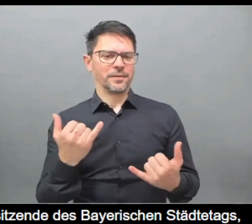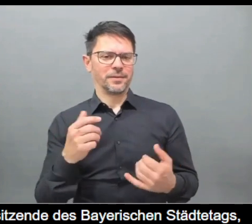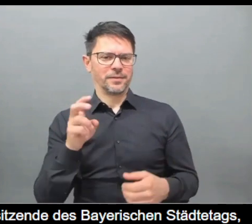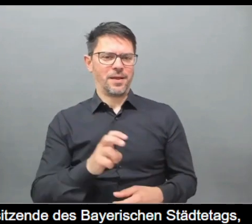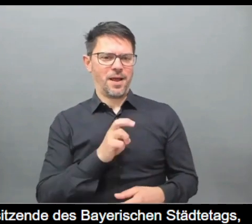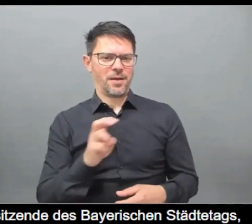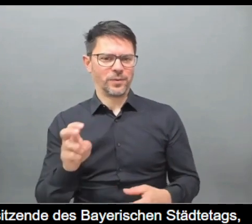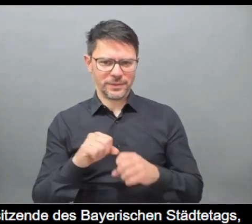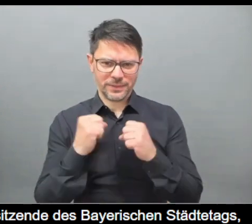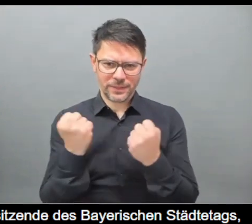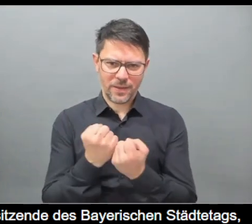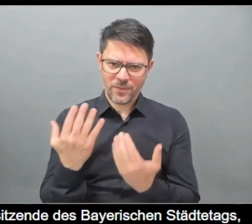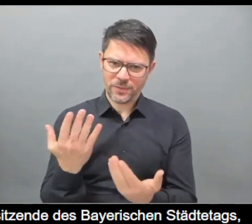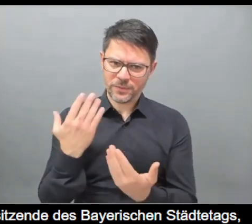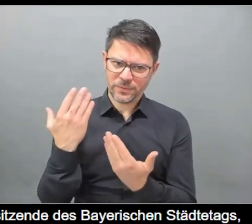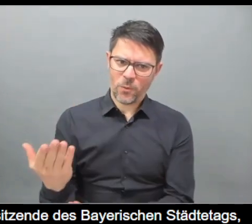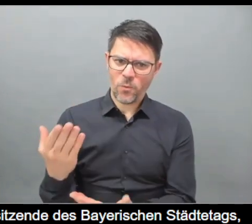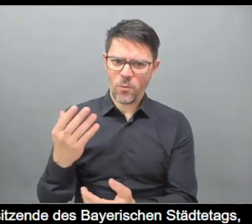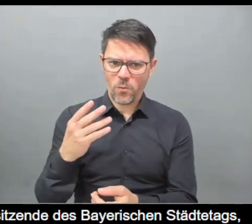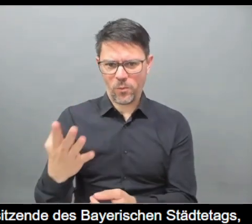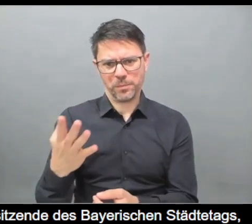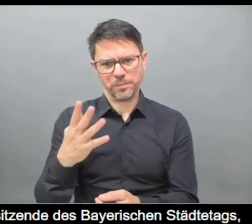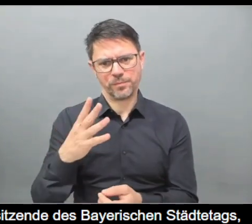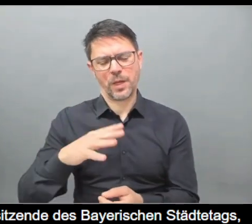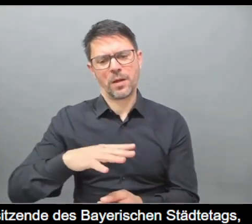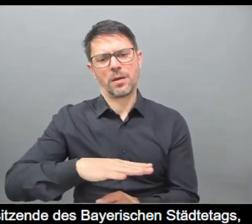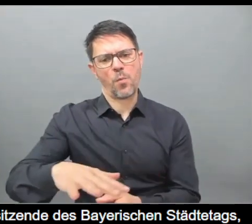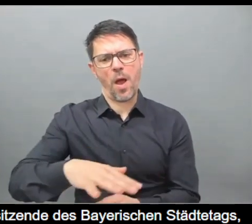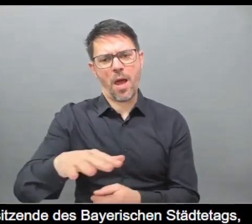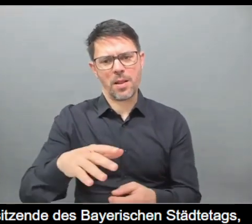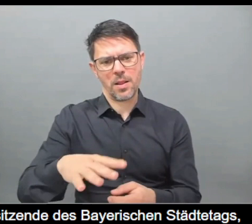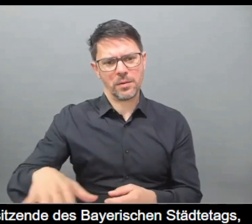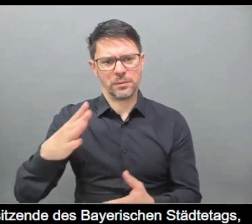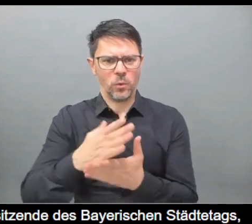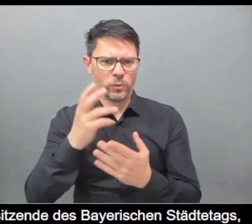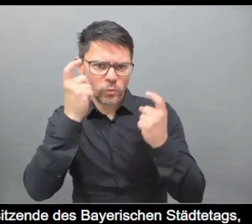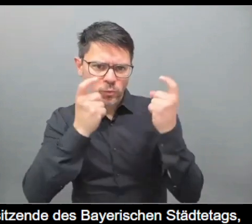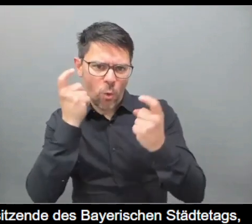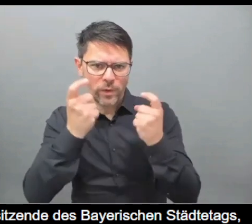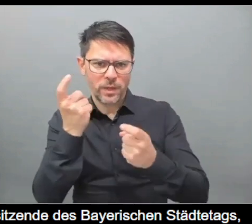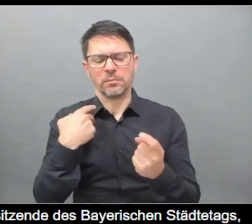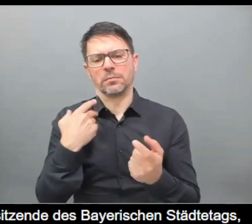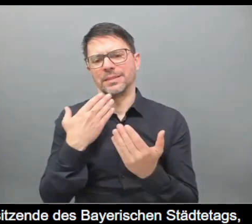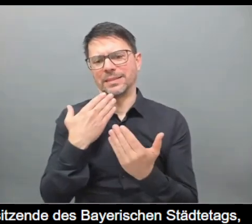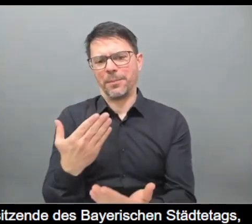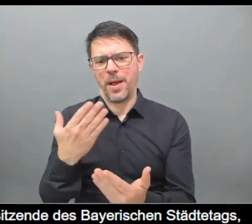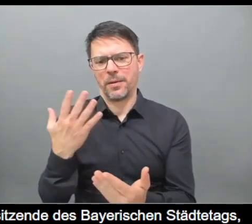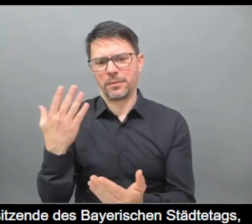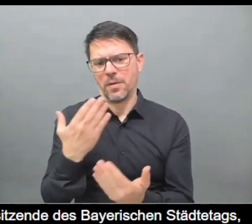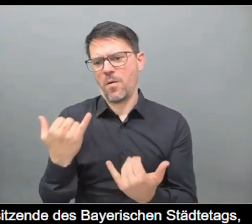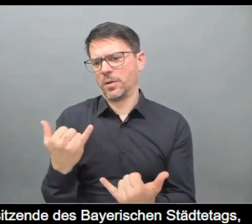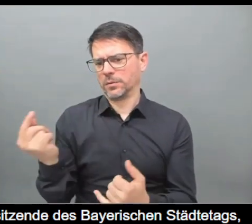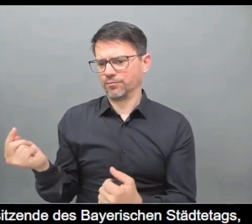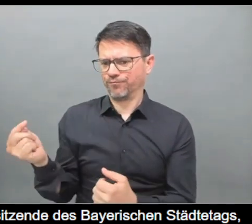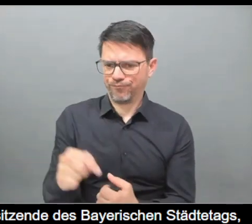dramatische Entwicklung der Defizite. Die Unzulänglichkeiten des bisherigen Finanzierungssystems, die seit Längerem bekannt und auch